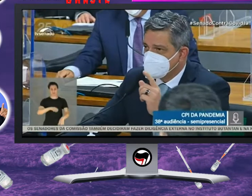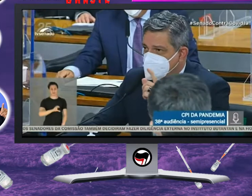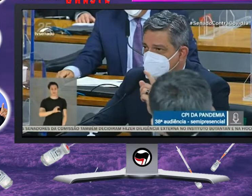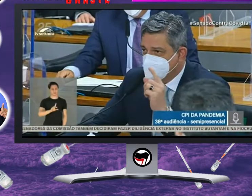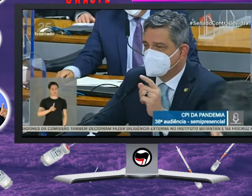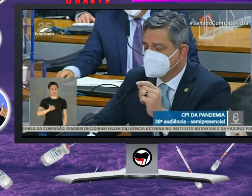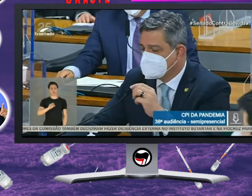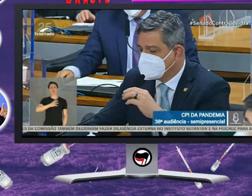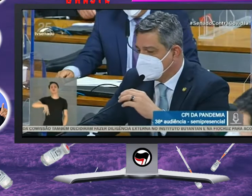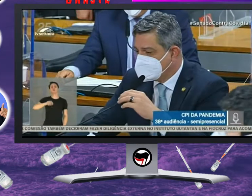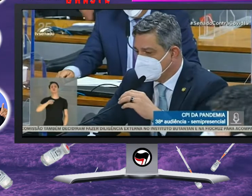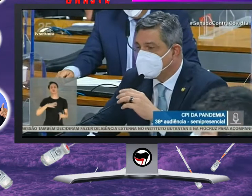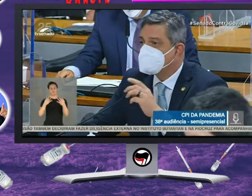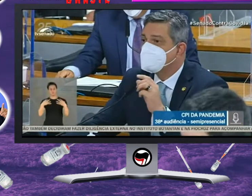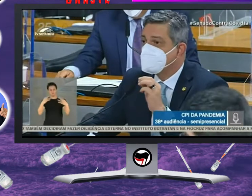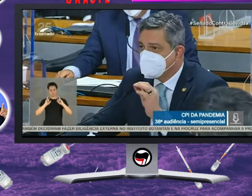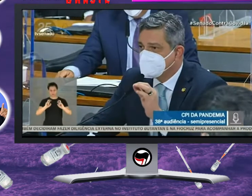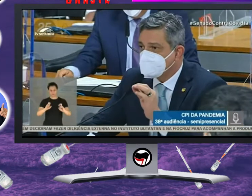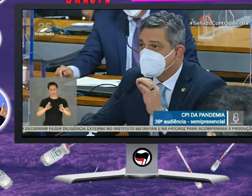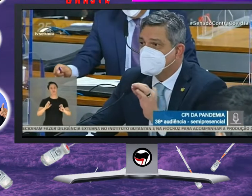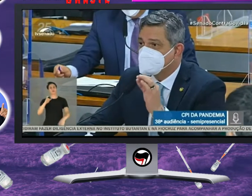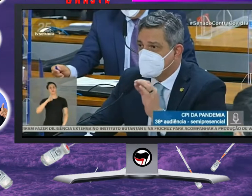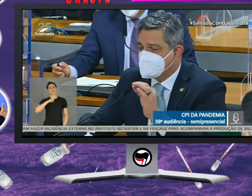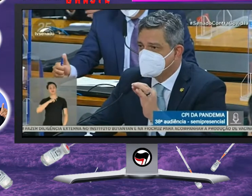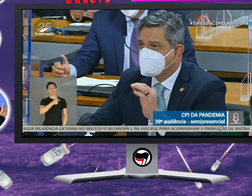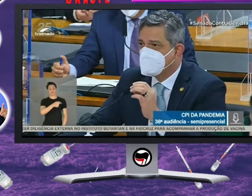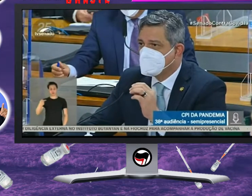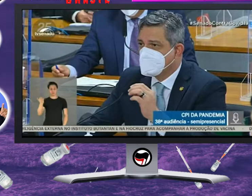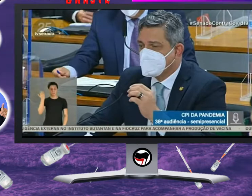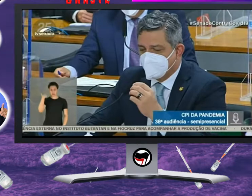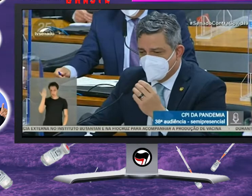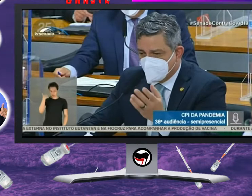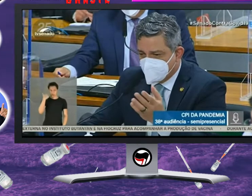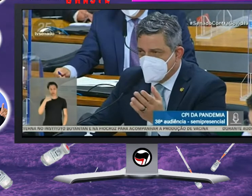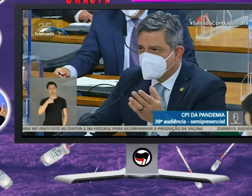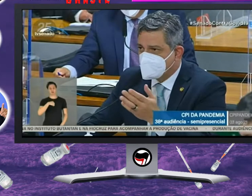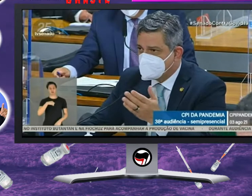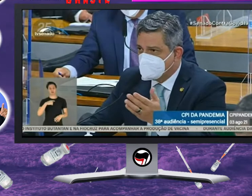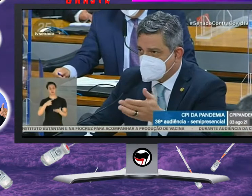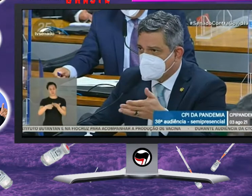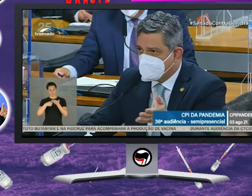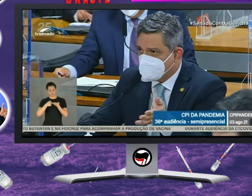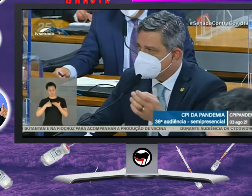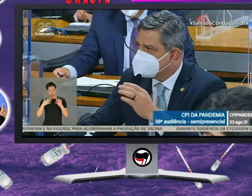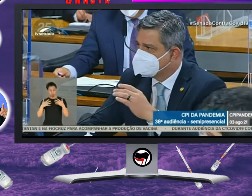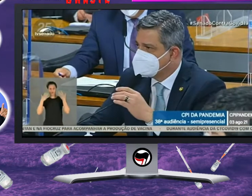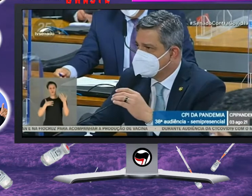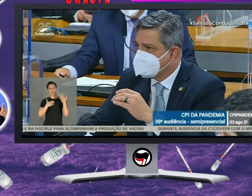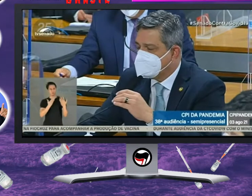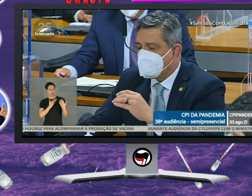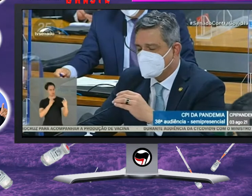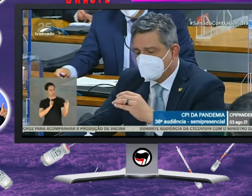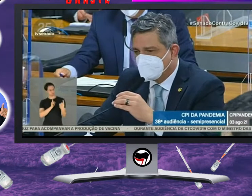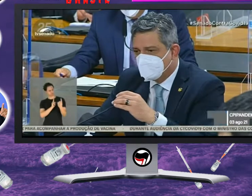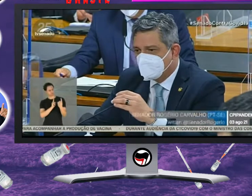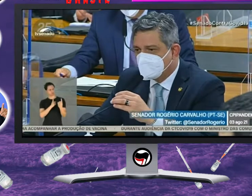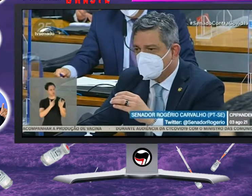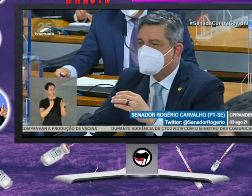estão ouvindo que eu fui surpreendido semana passada. Fui convidado por um amigo para uma conversa e ele relatou que